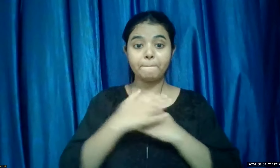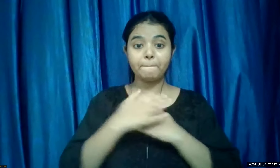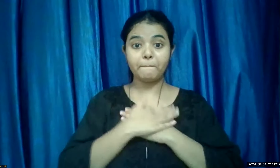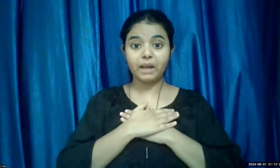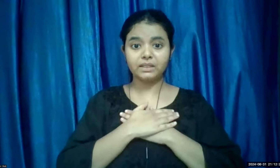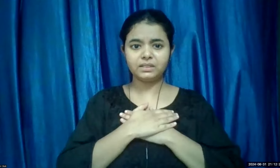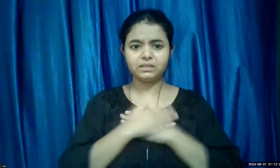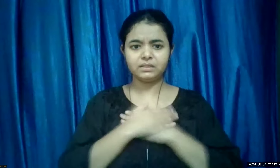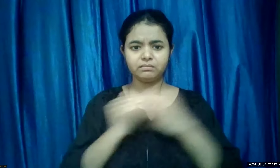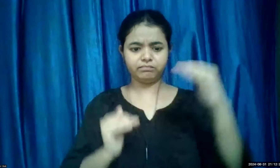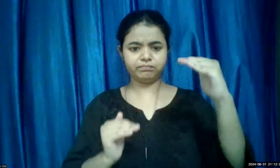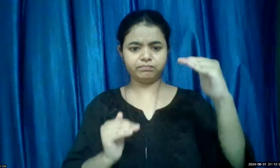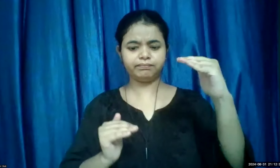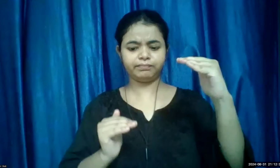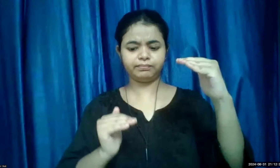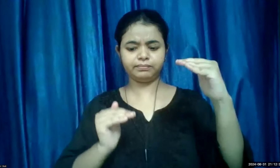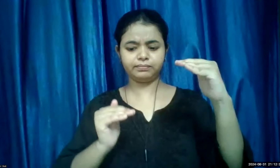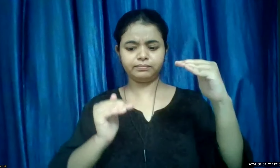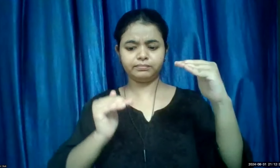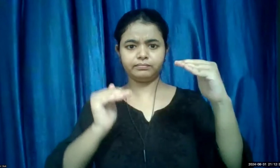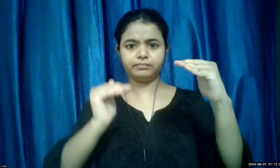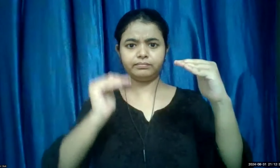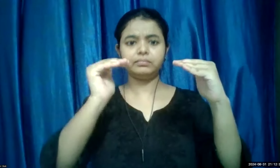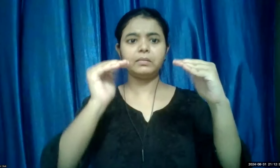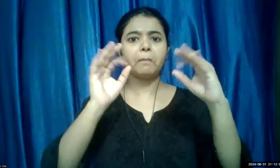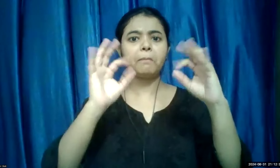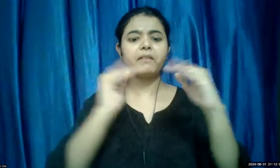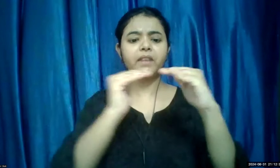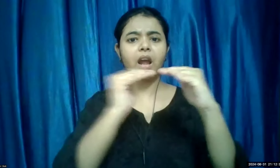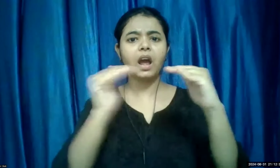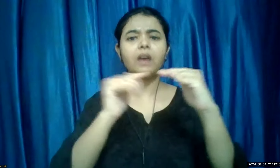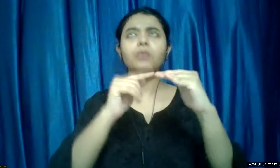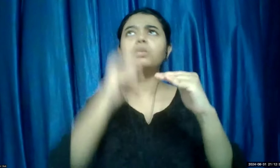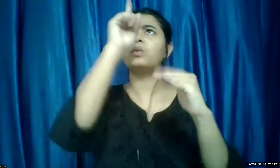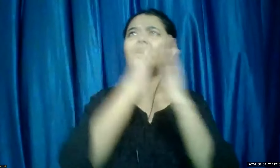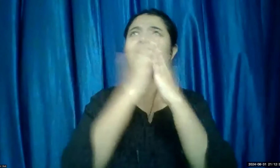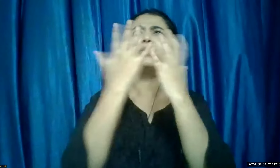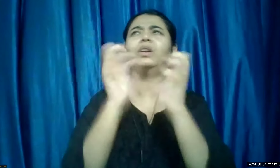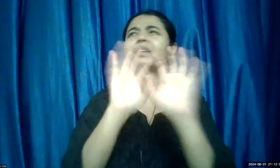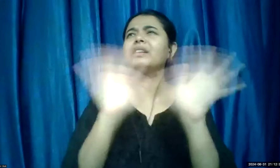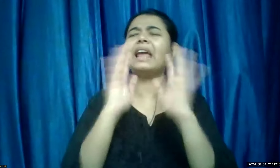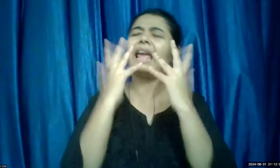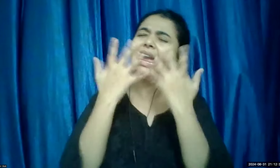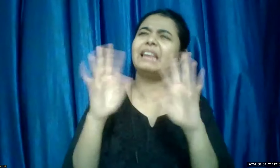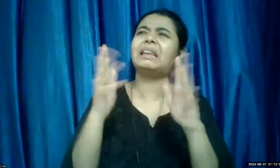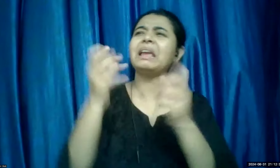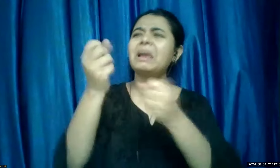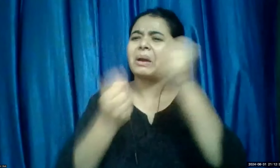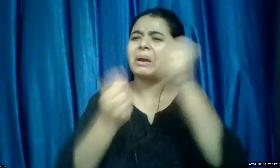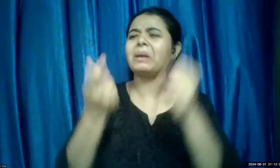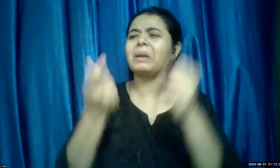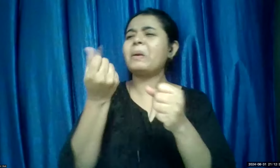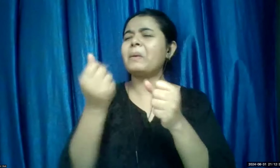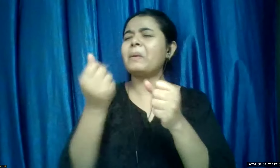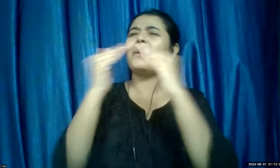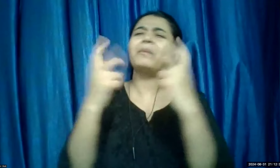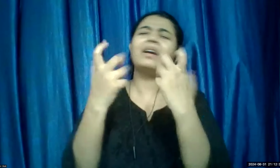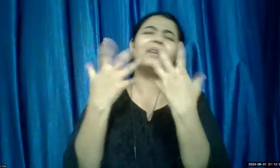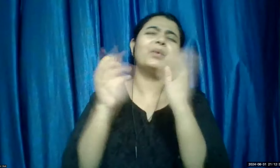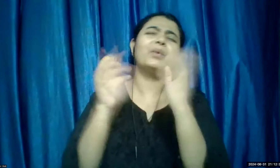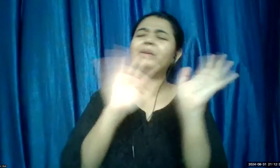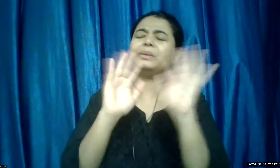उस भक्ति के स्तर तक पहुंच जाता है कि उसे बदले में कुछ नहीं चाहिए, है ना, जब उसको बदले में कुछ नहीं चाहिए, ऐसी भक्ति